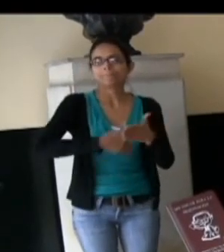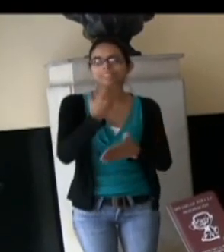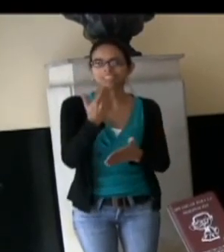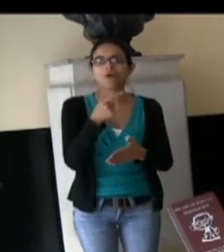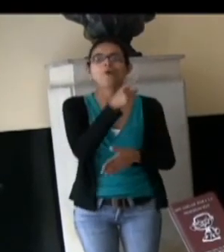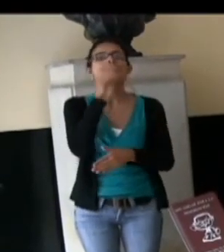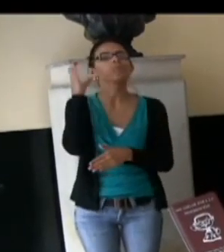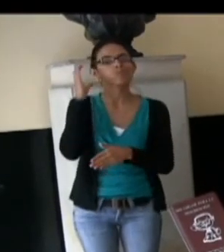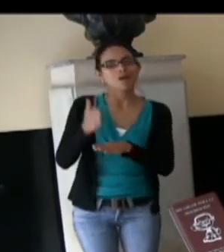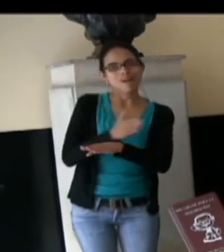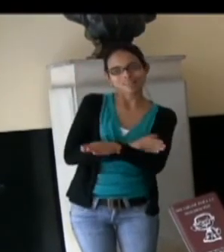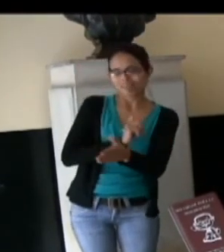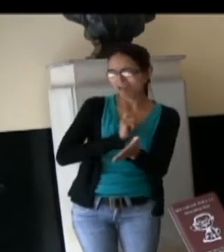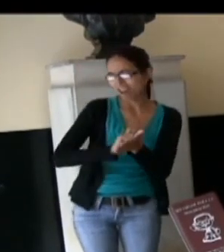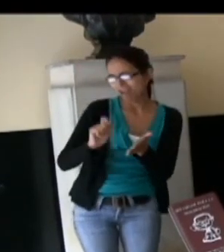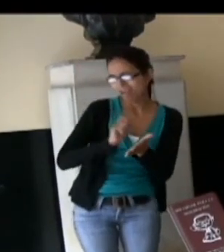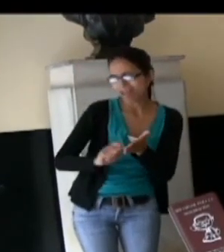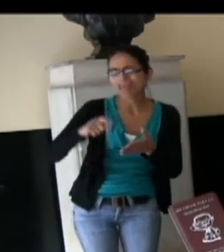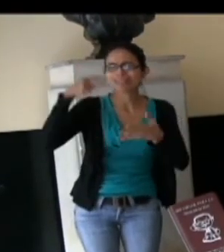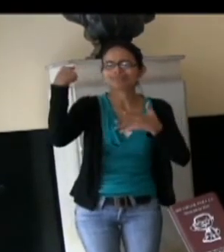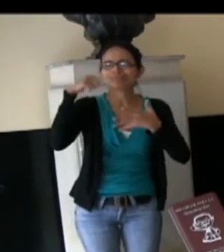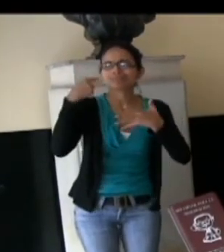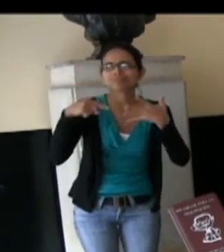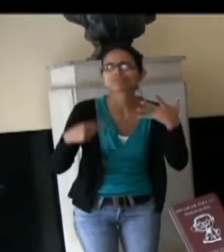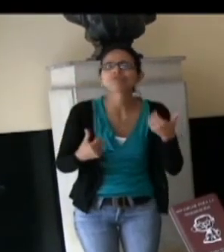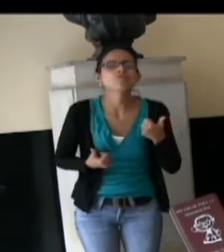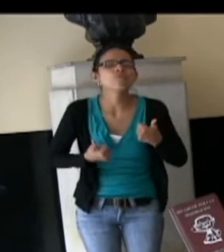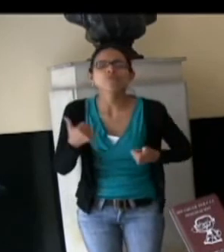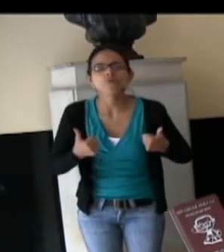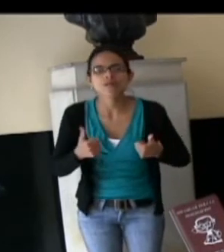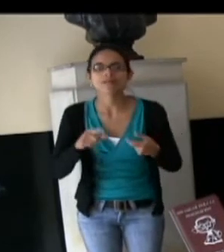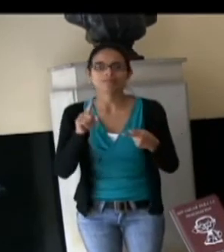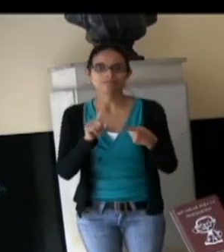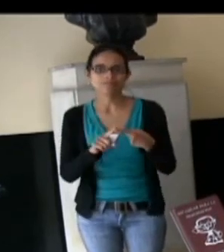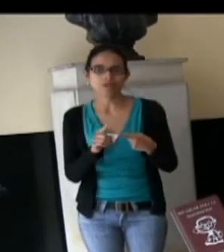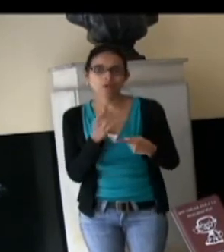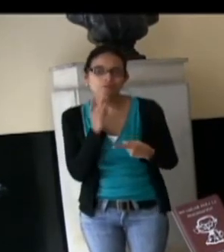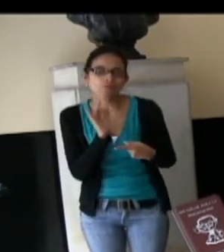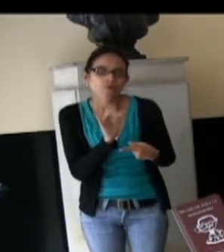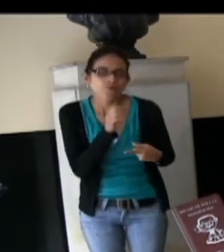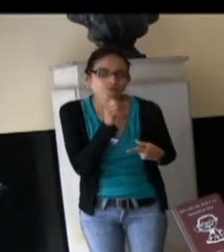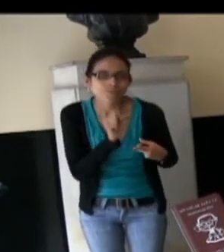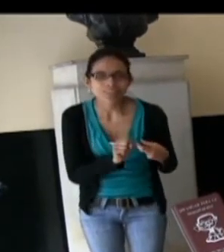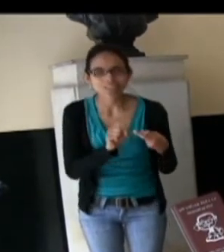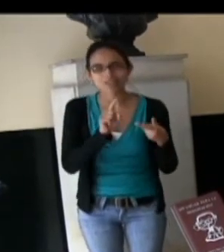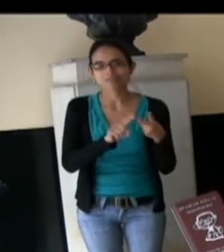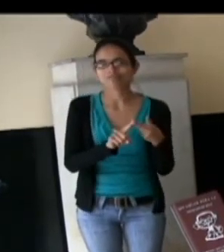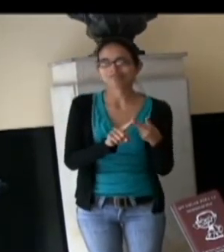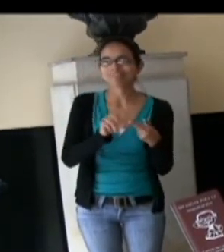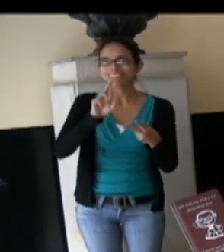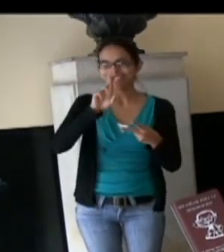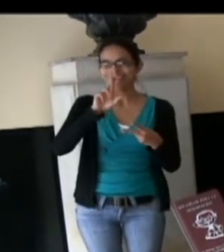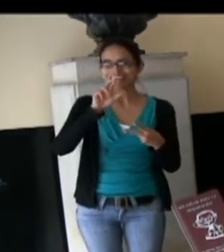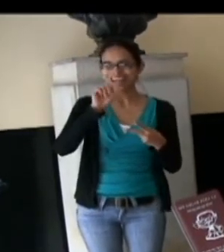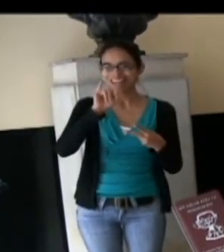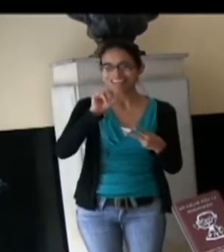pobre viejecita, Rin Rin Renacuajo y otras grandes obras infantiles. Por lo tanto, este espacio está dedicado